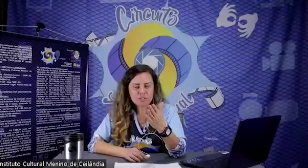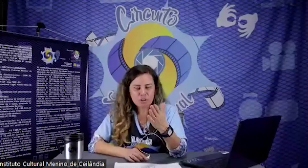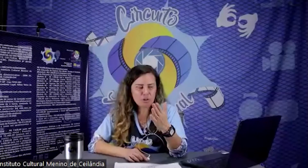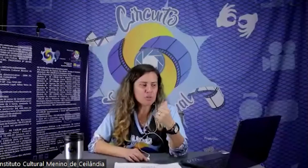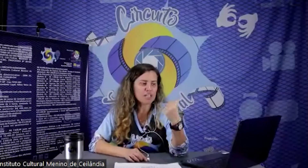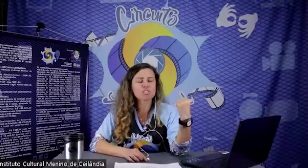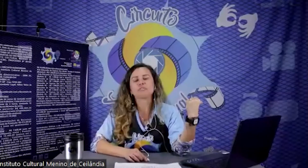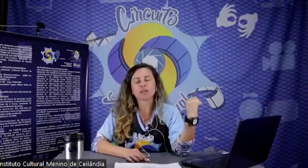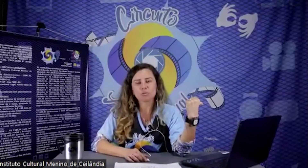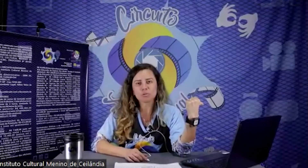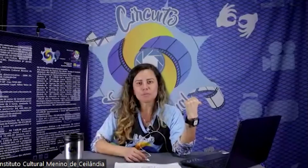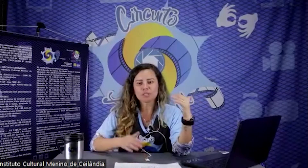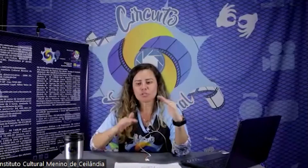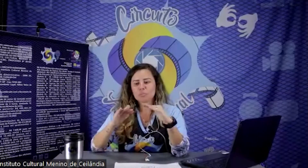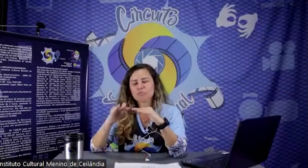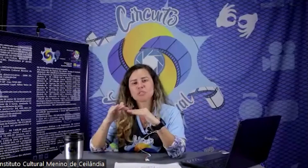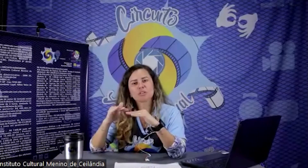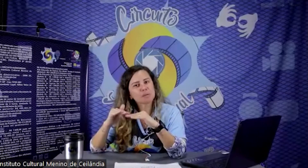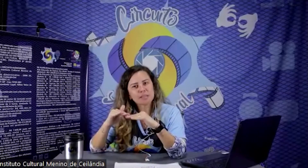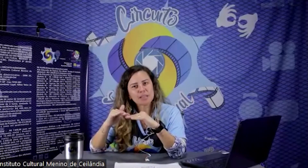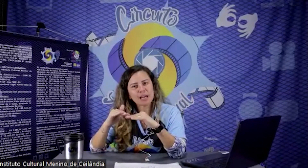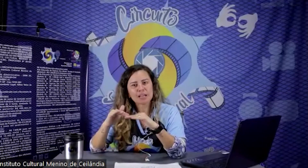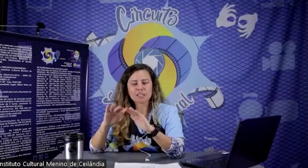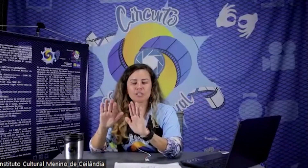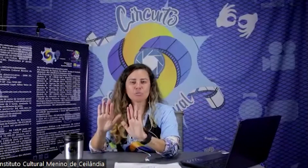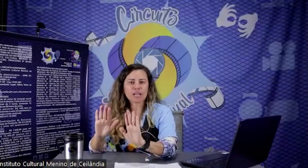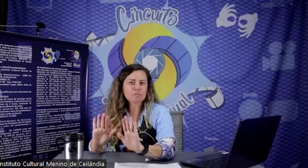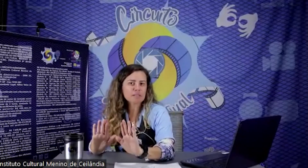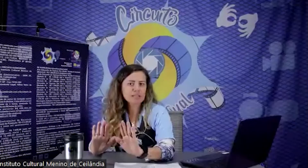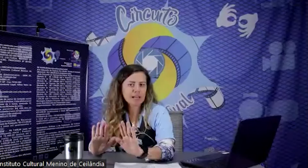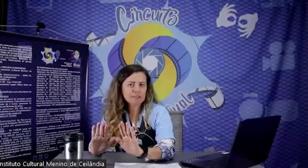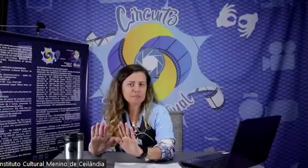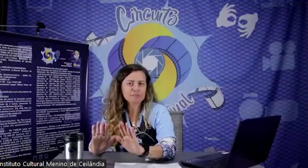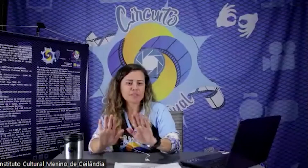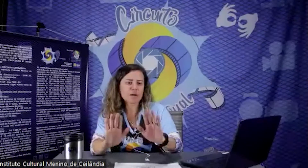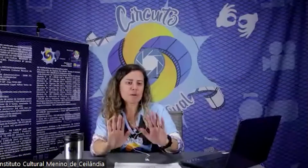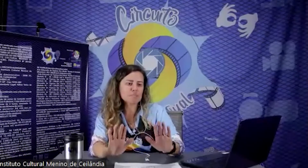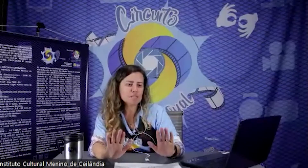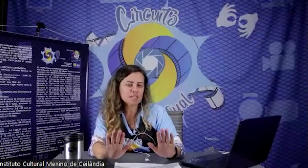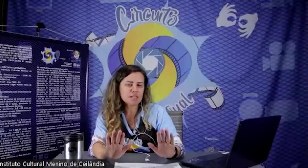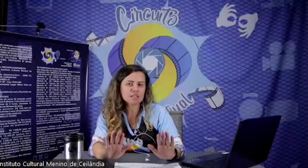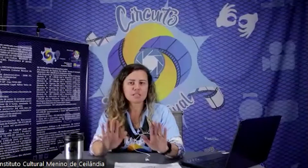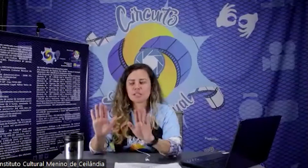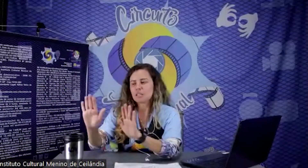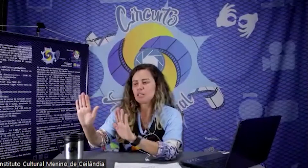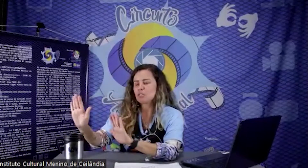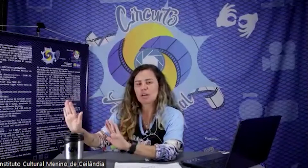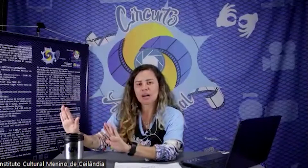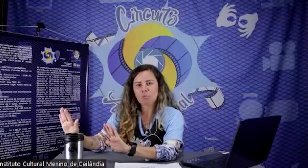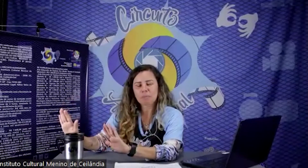só o que a gente falou sobre função Isso. alimentar. Não é alimentar, dar uma Não. caminha Não. e trocar a roupa para